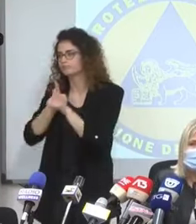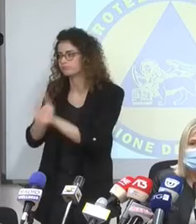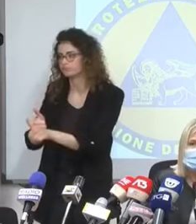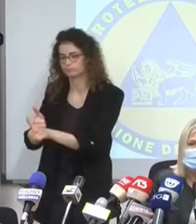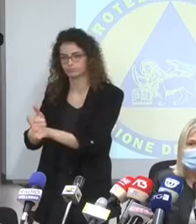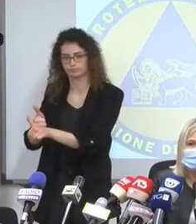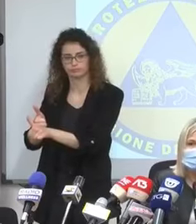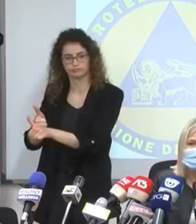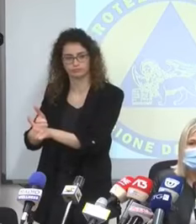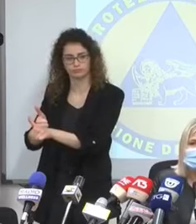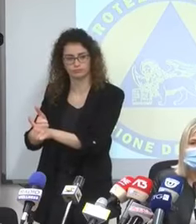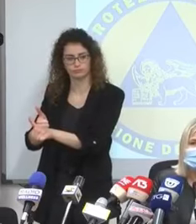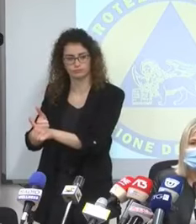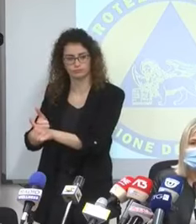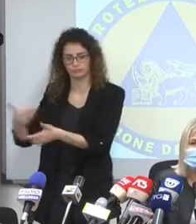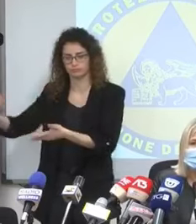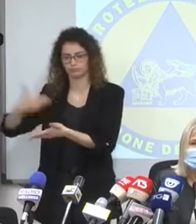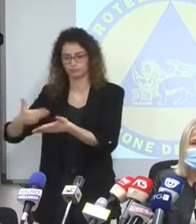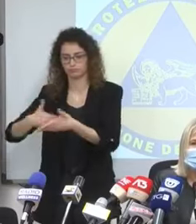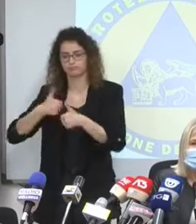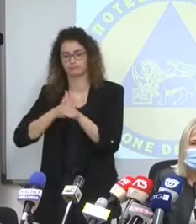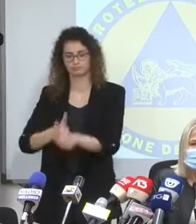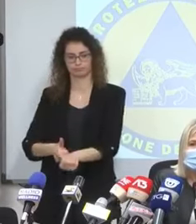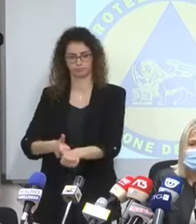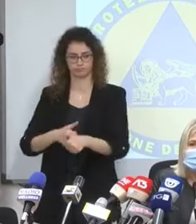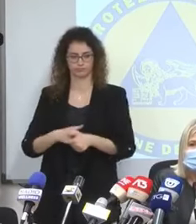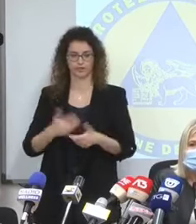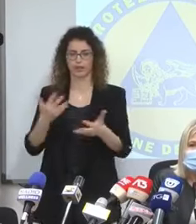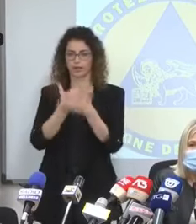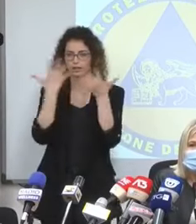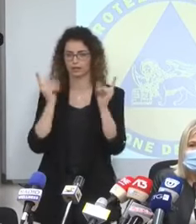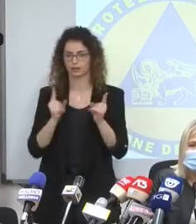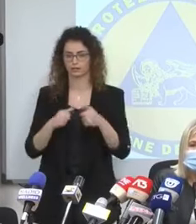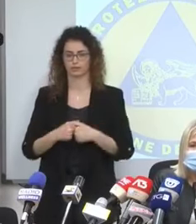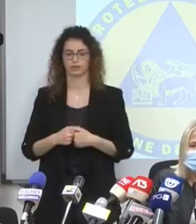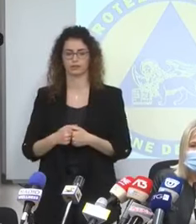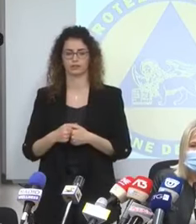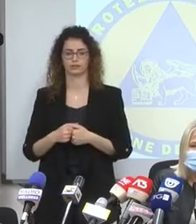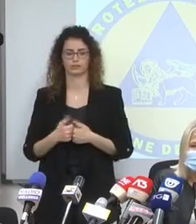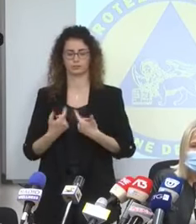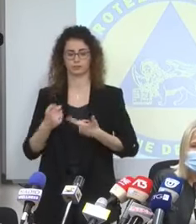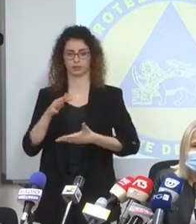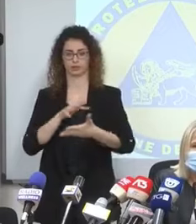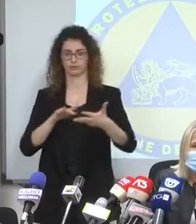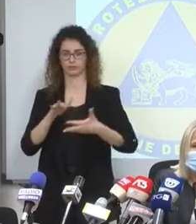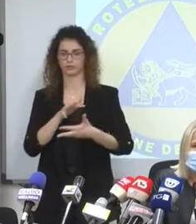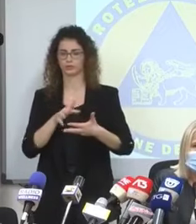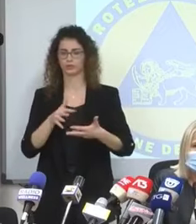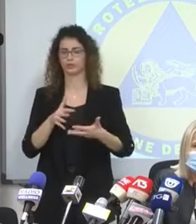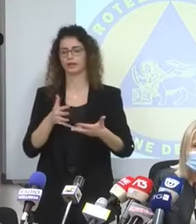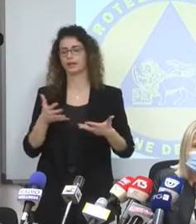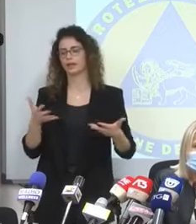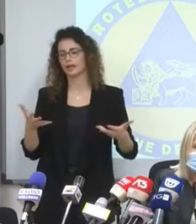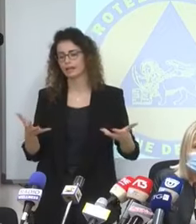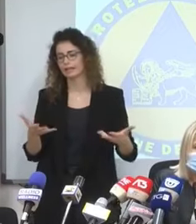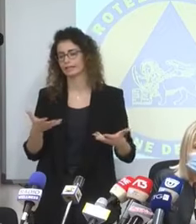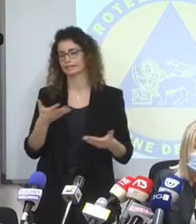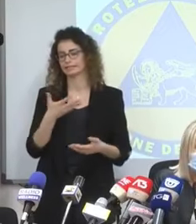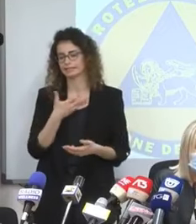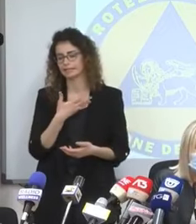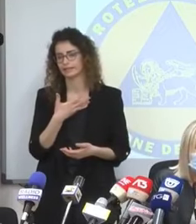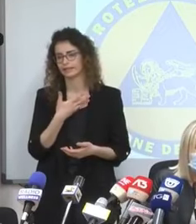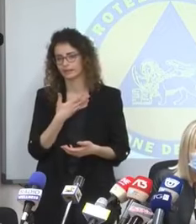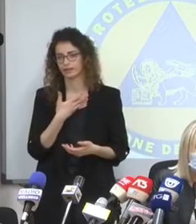poi le indicazioni che ci vengono date. È chiaro che un po' di confusione sicuramente è stata